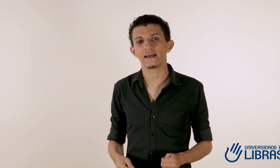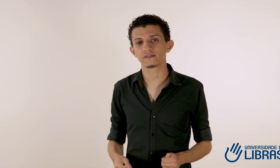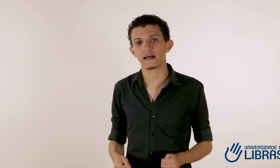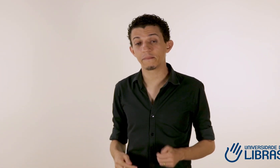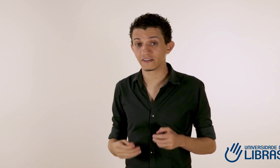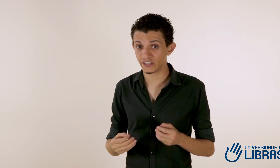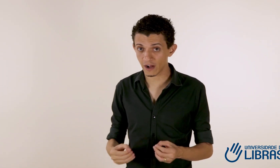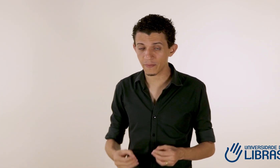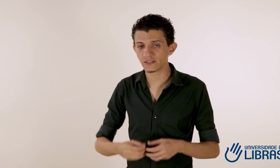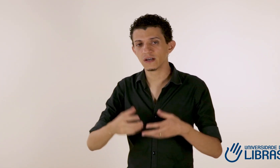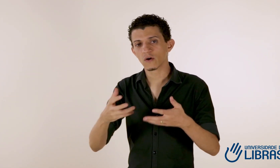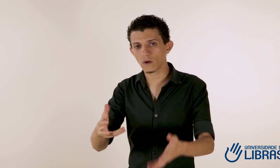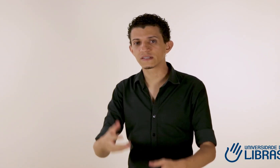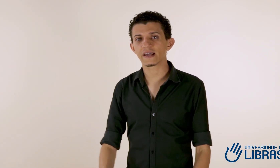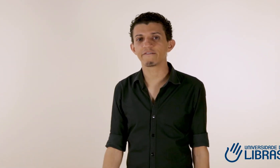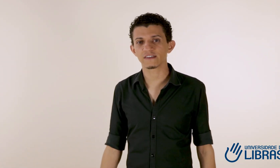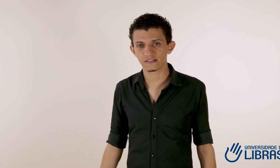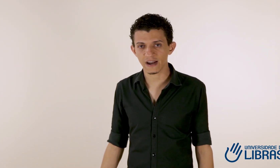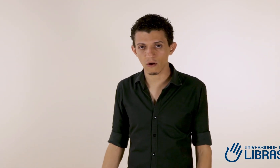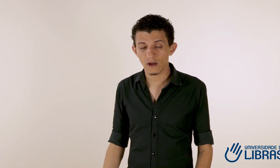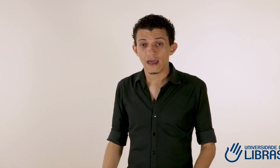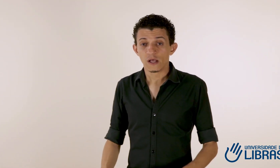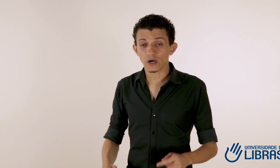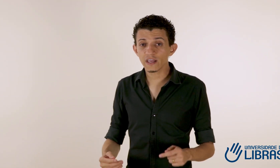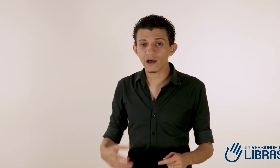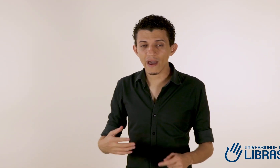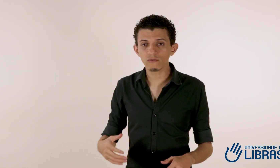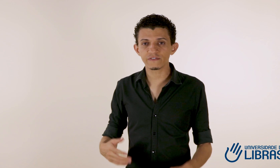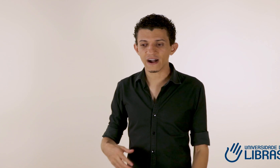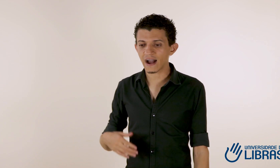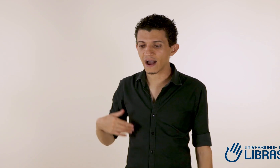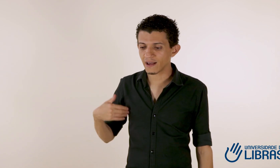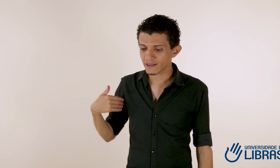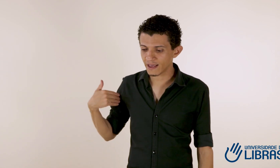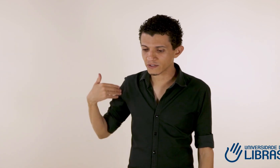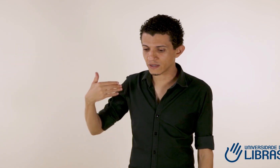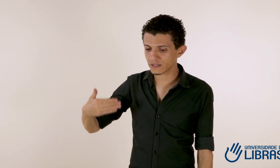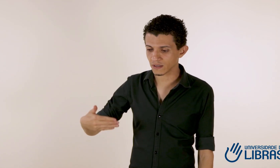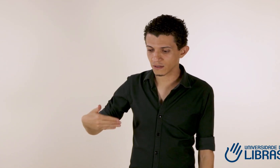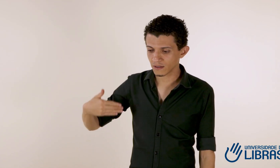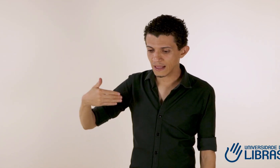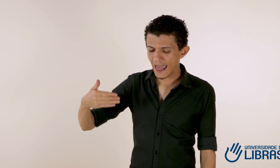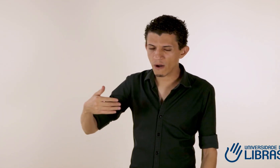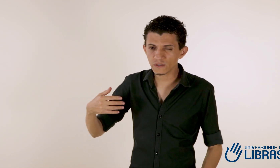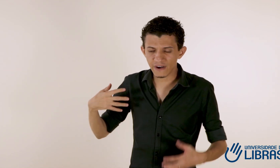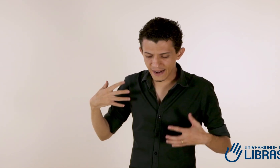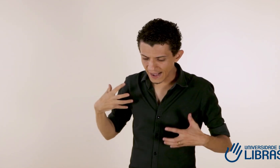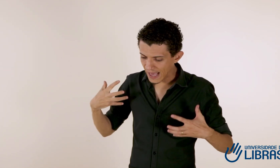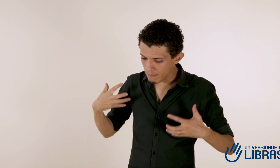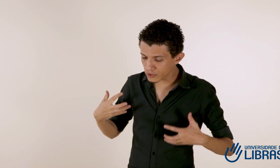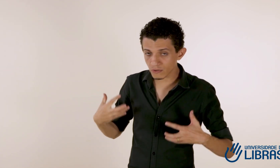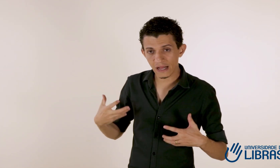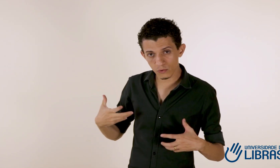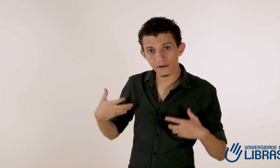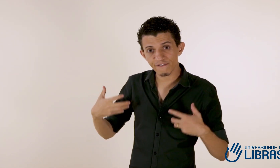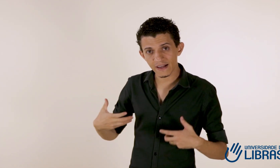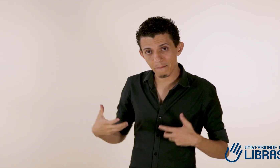isso na Libra, geralmente, quando você quer enfatizar algo. Só que não é um devagar que é só assim. É um devagar que a musculatura fica